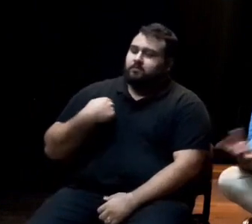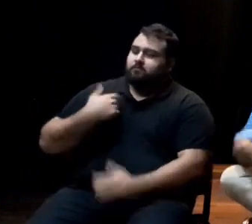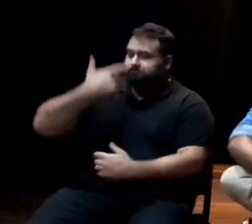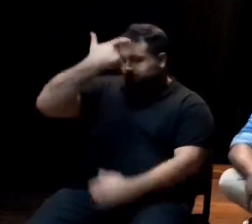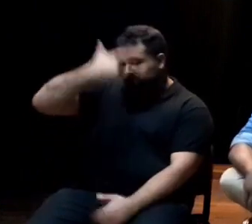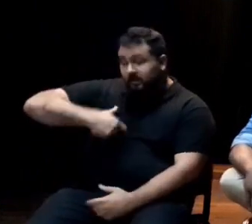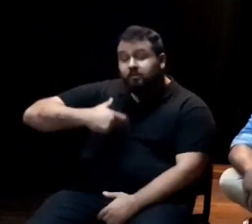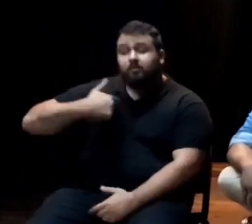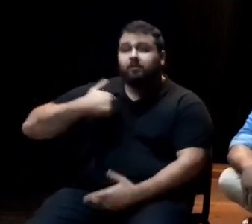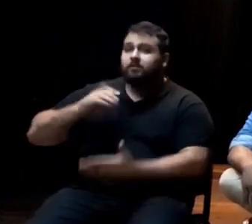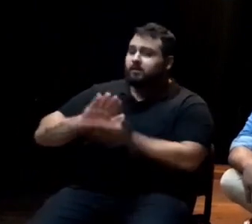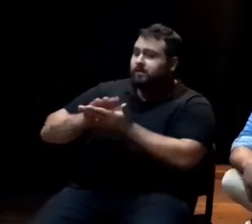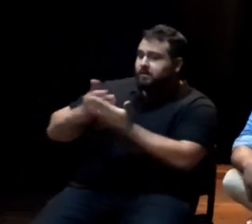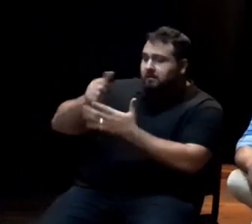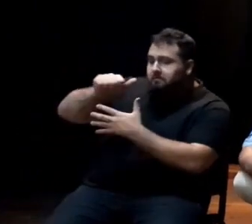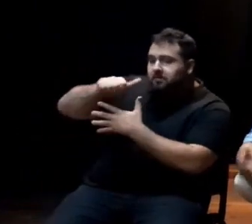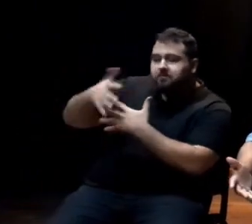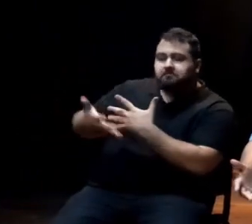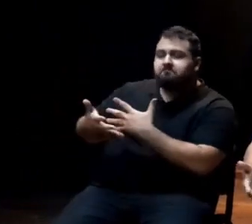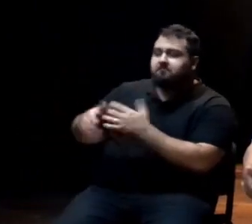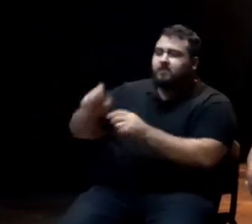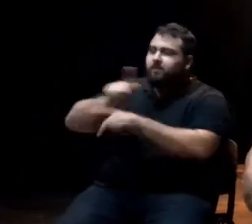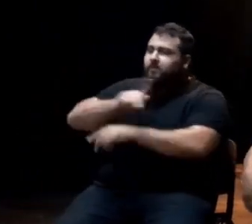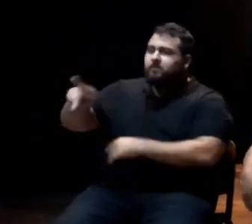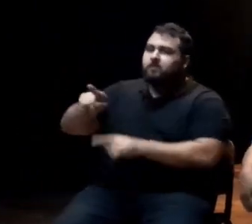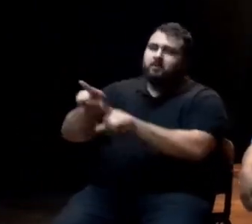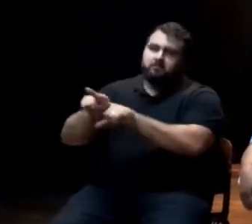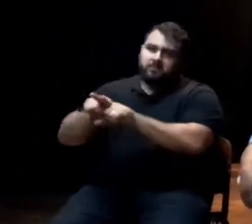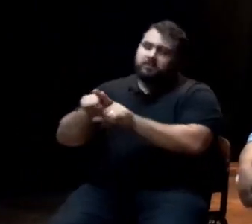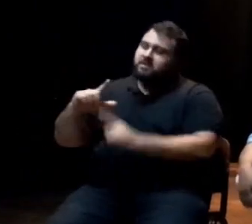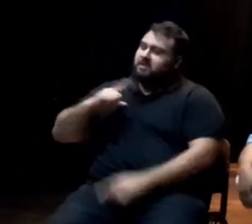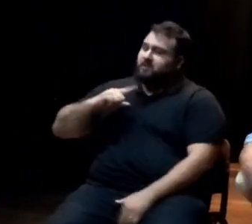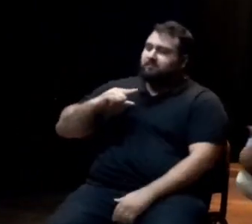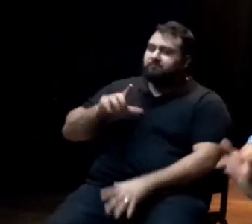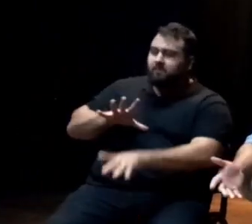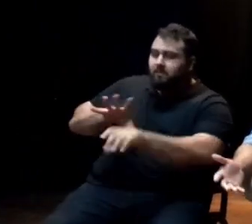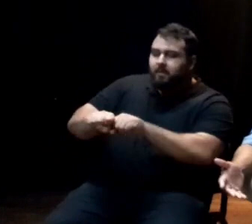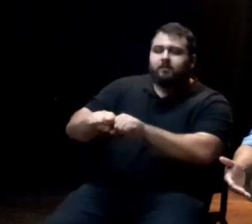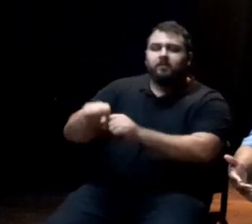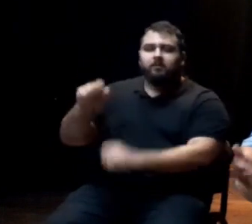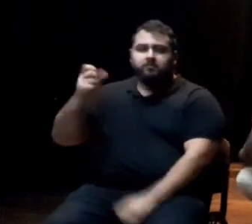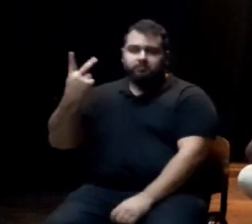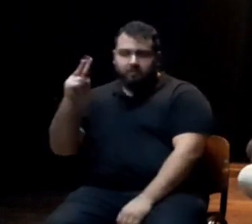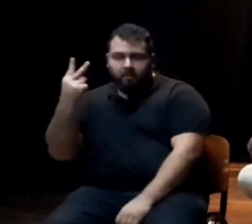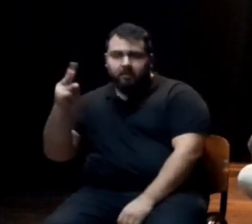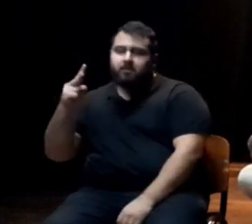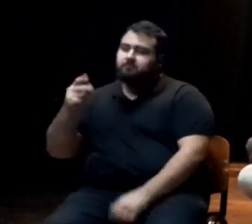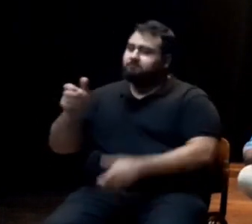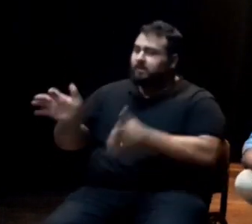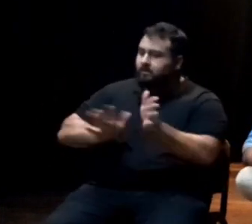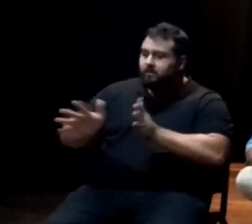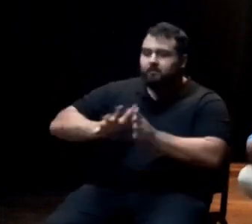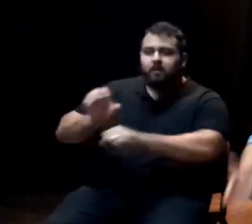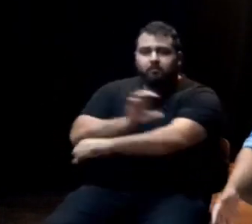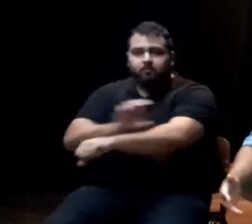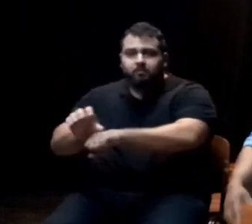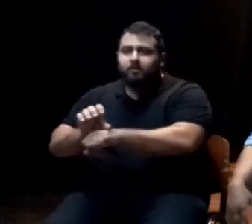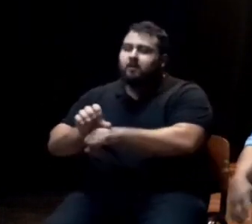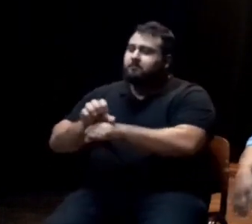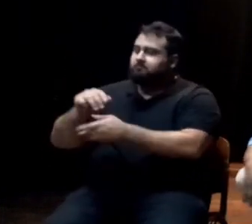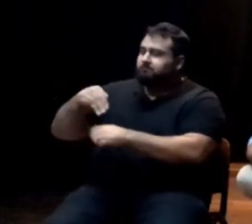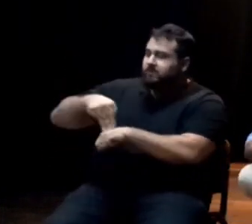intérprete e professor de Libras, também tenho uma formação em História, em Acessibilidade Cultural, mestrado